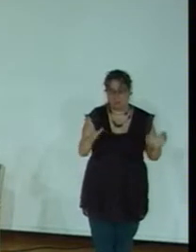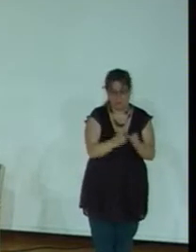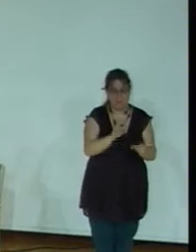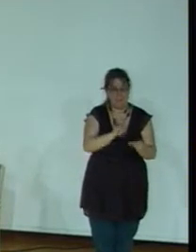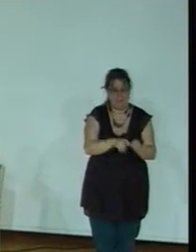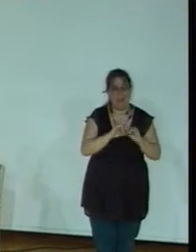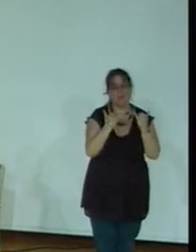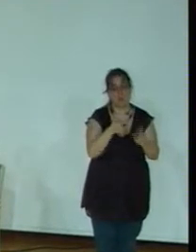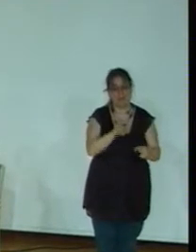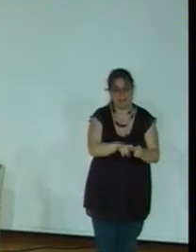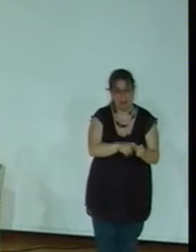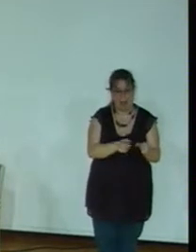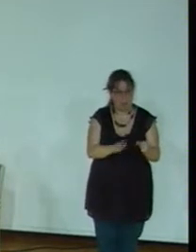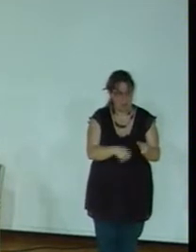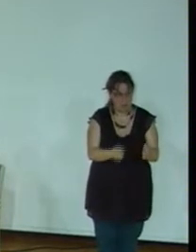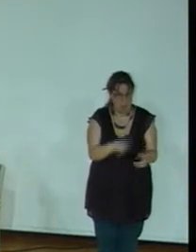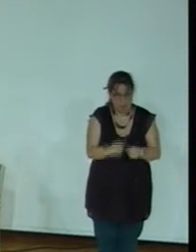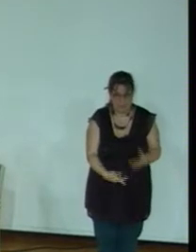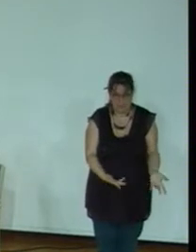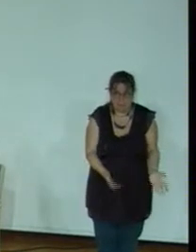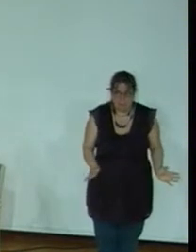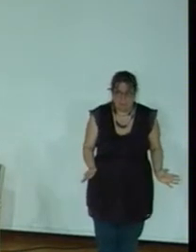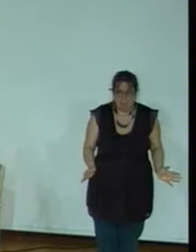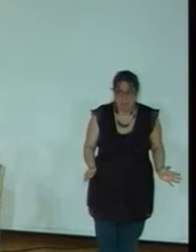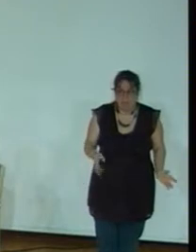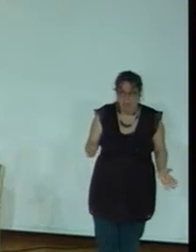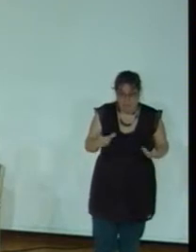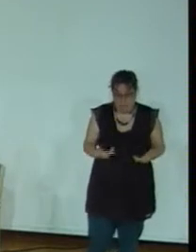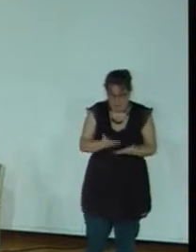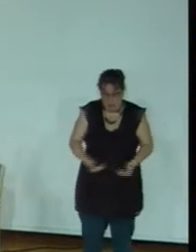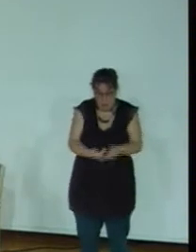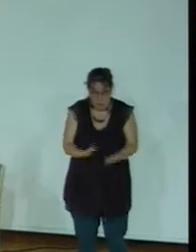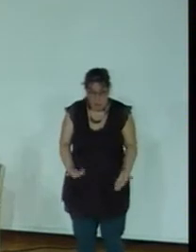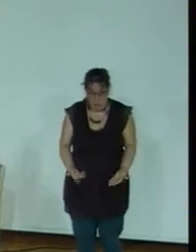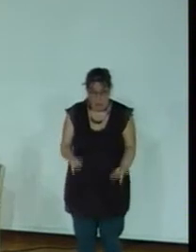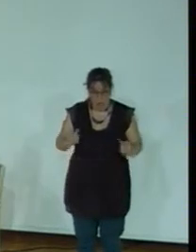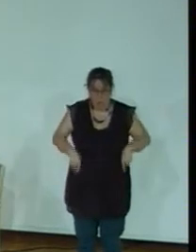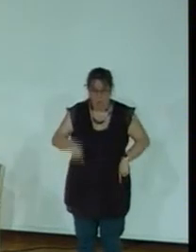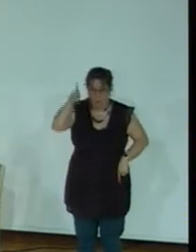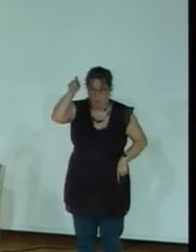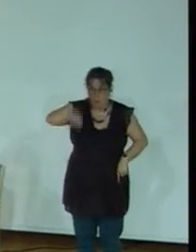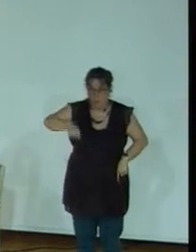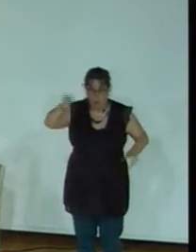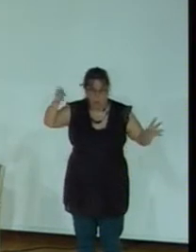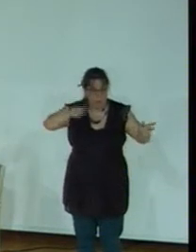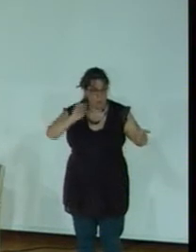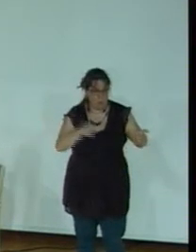Partant de là, non, ça va très très loin. C'est l'État, le gouvernement peut faire ce qu'il veut, c'est-à-dire interdire les réunions publiques,